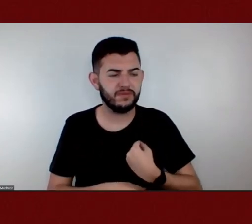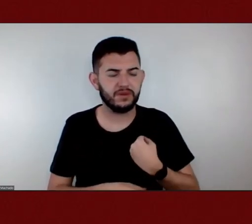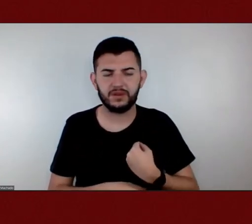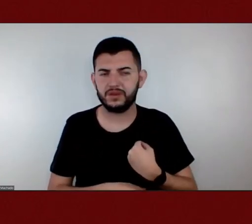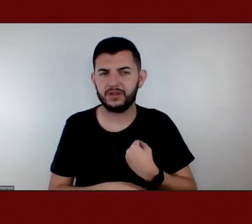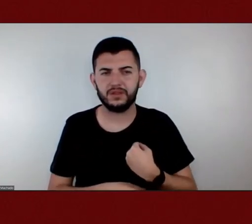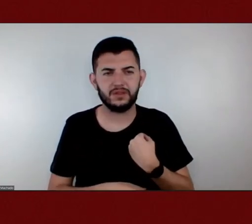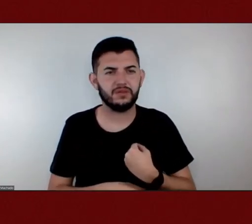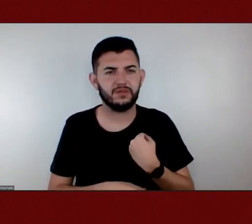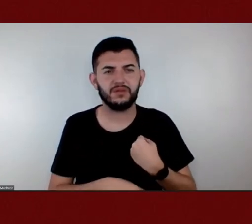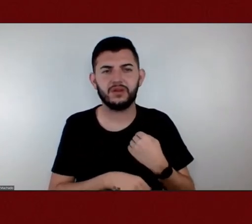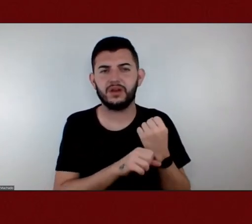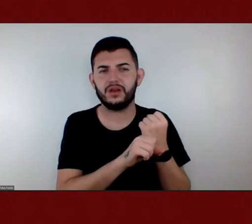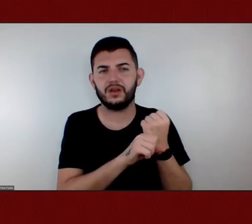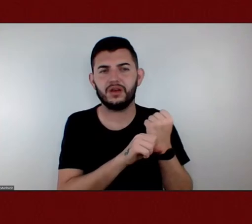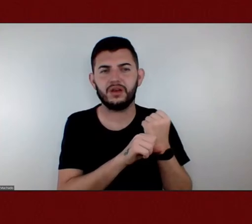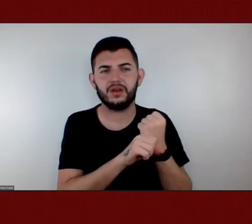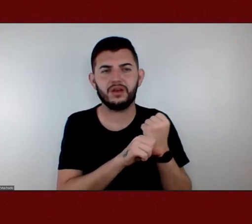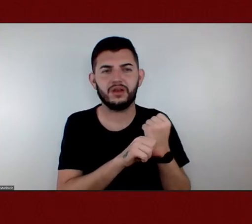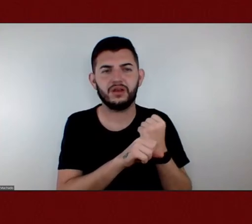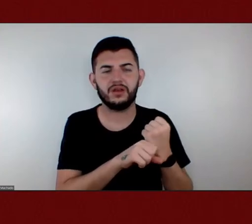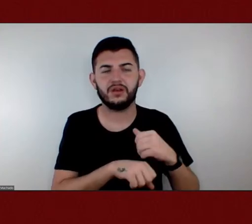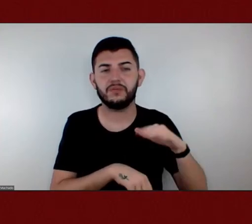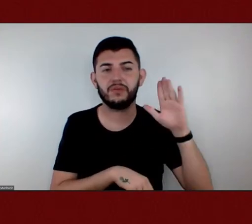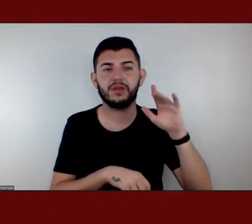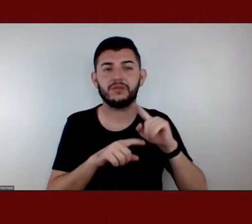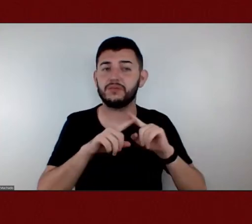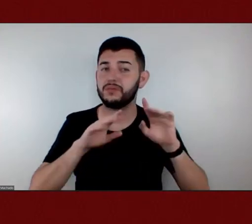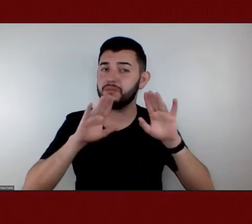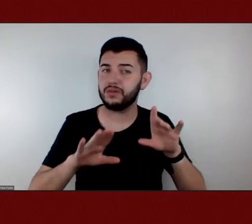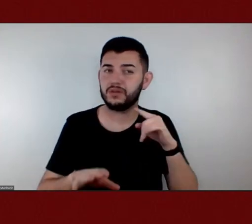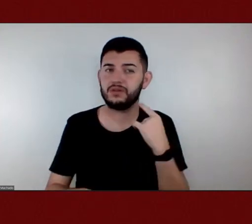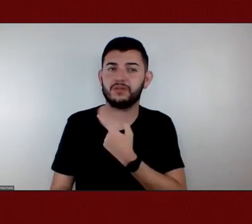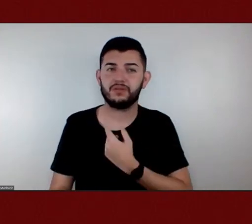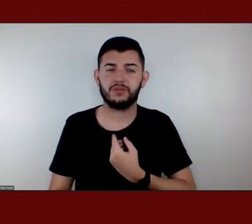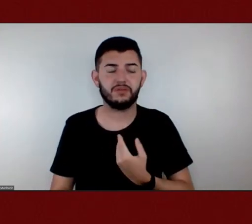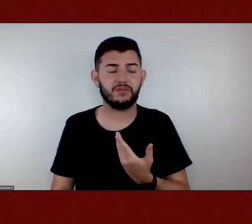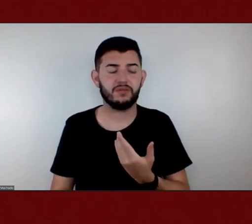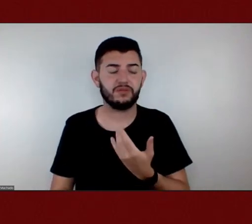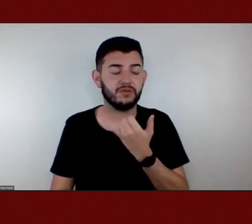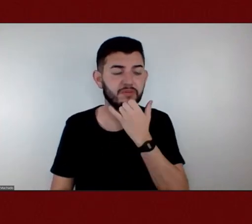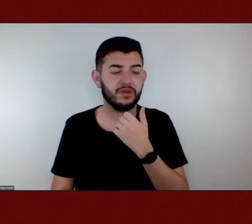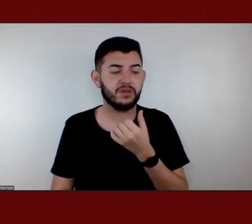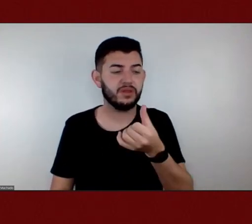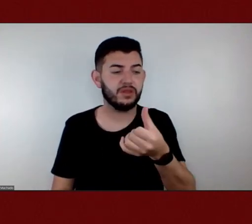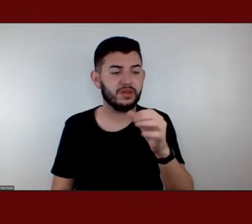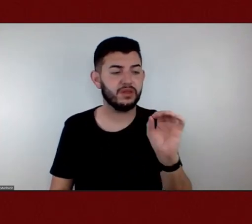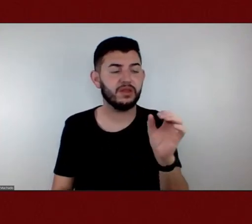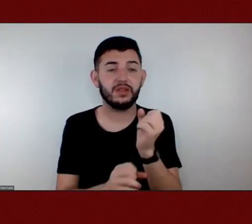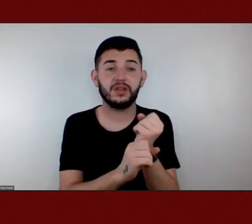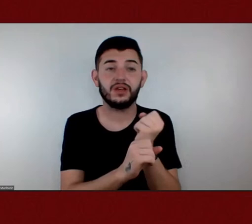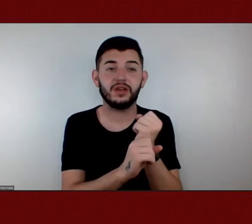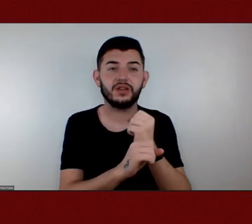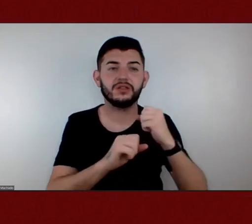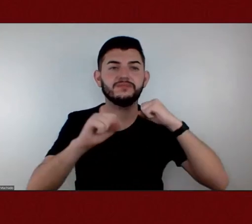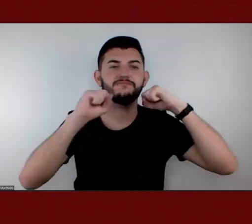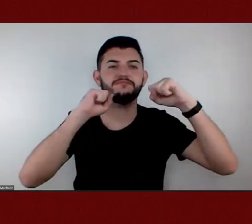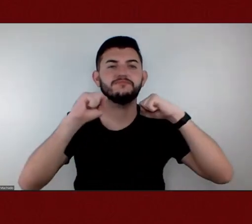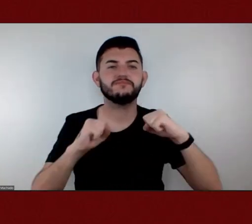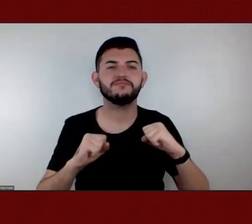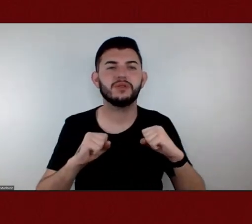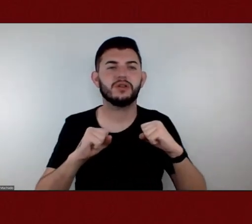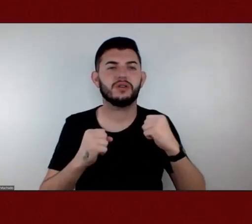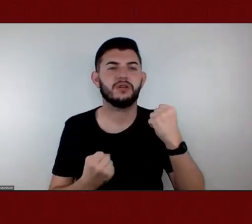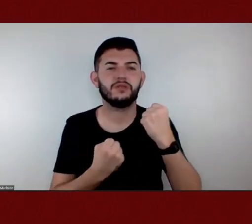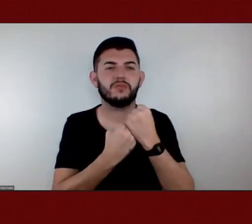60 anos de militância no PCB. Até porque eu costumo dizer que nunca